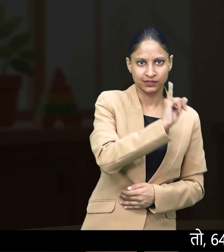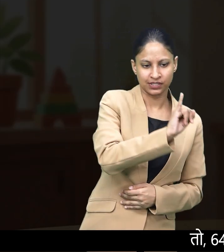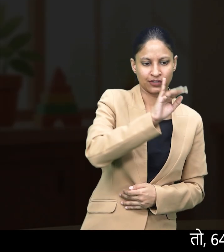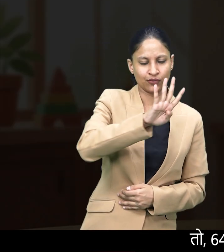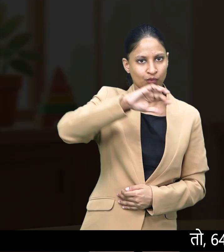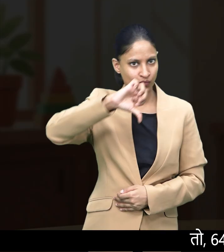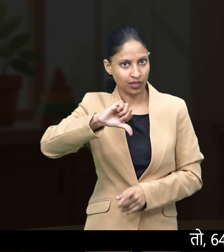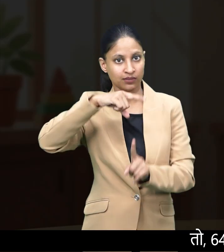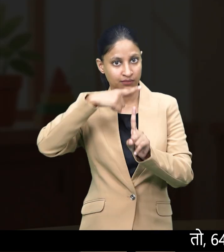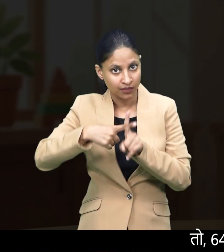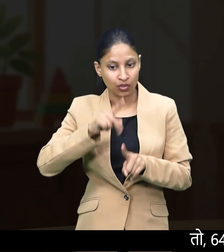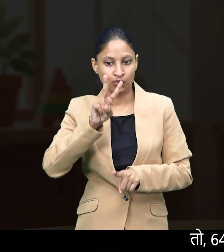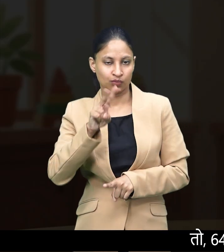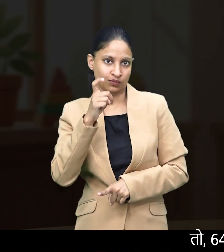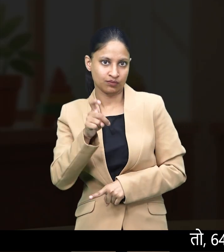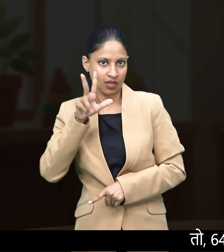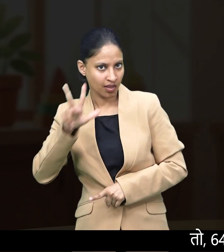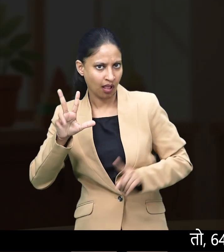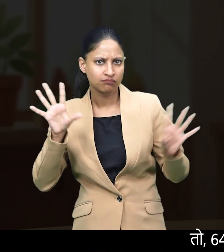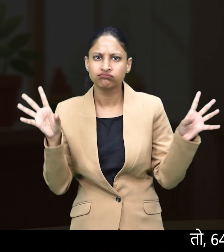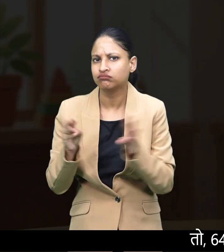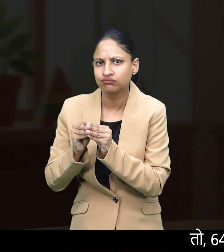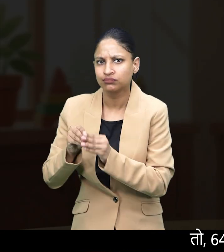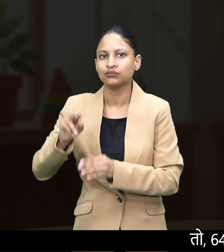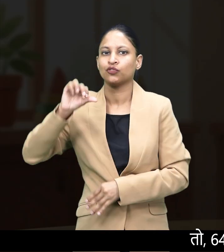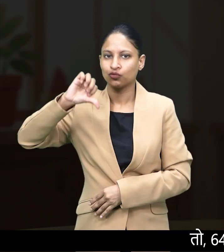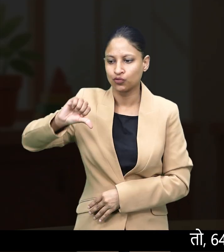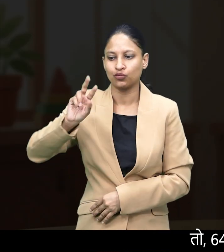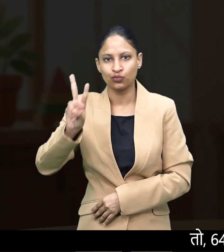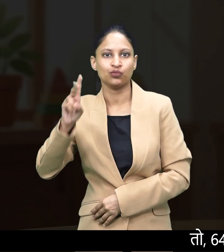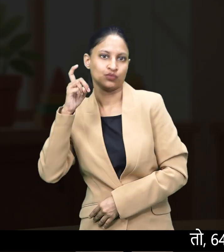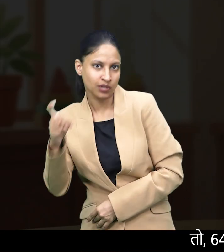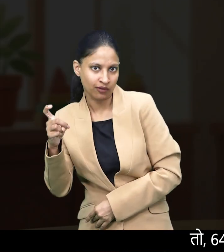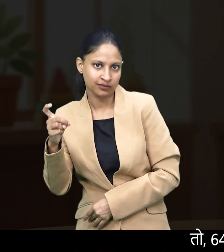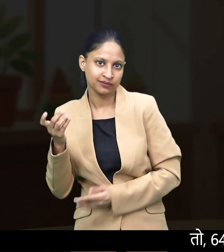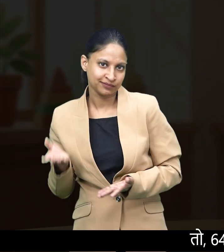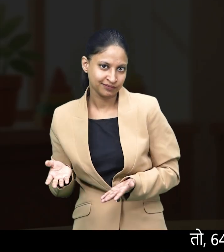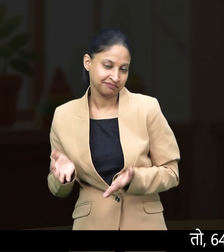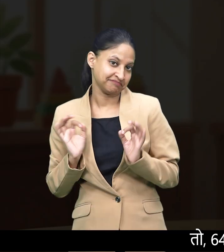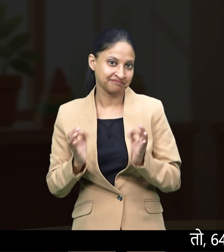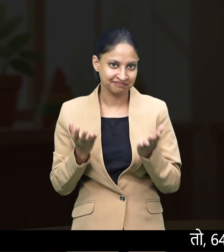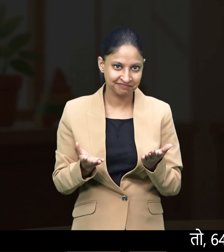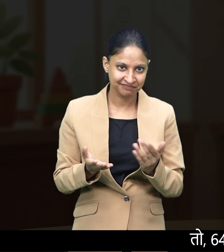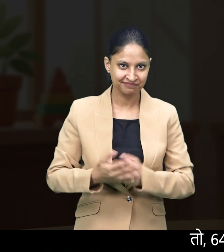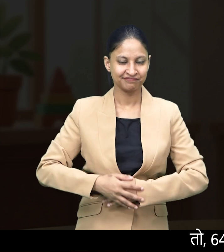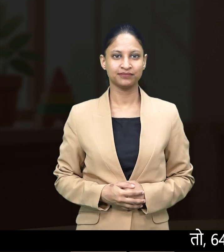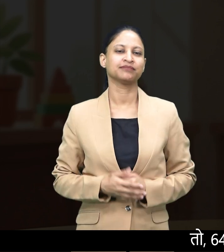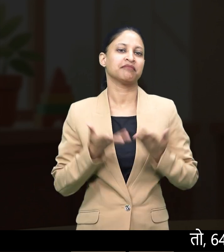649 जोड़ 278 बराबर 927। शानदार काम।